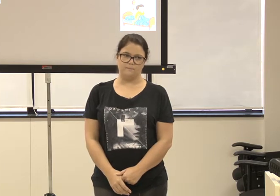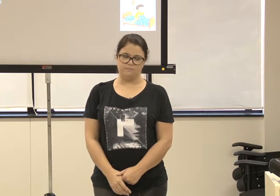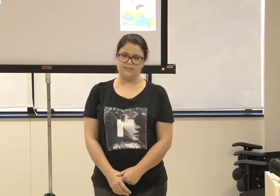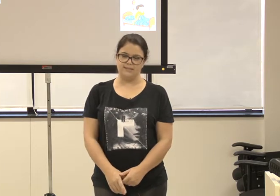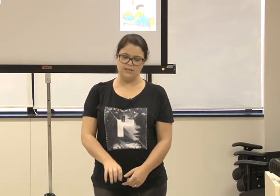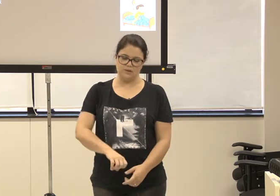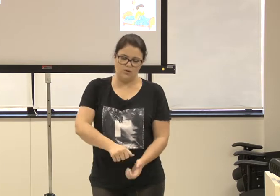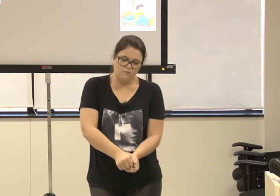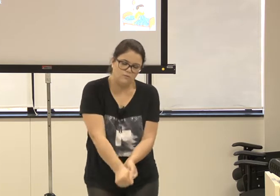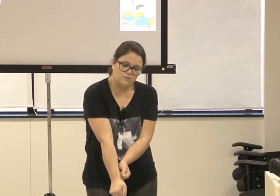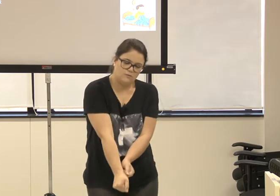Precisa ou?